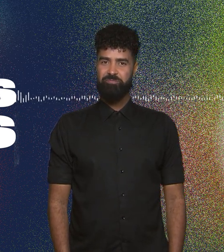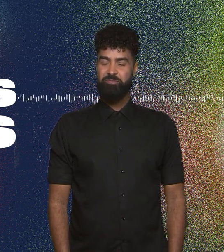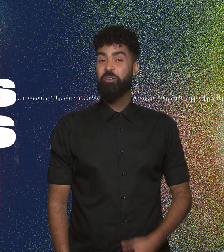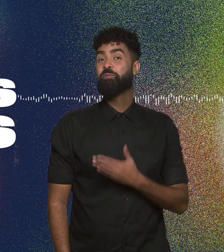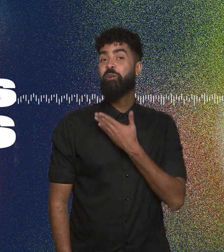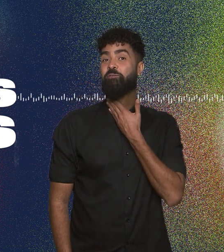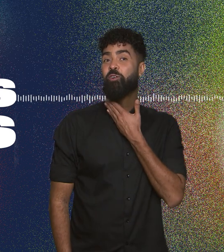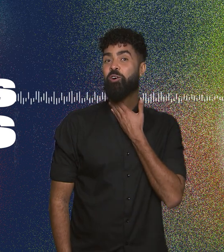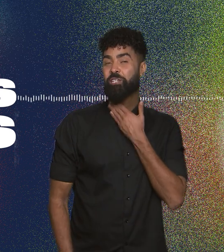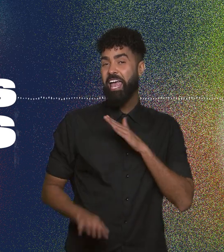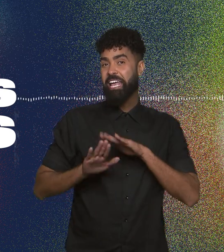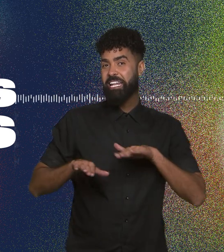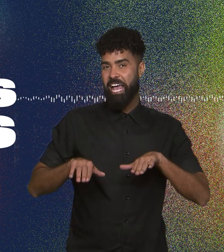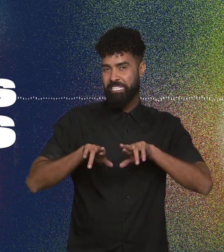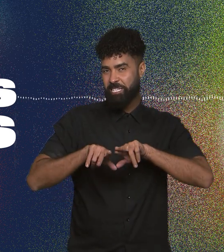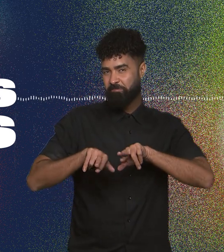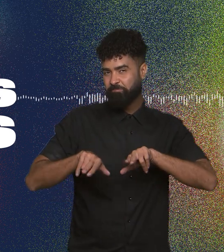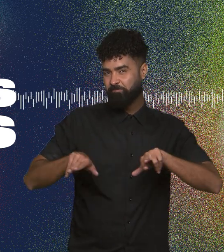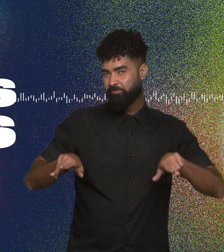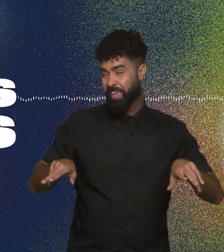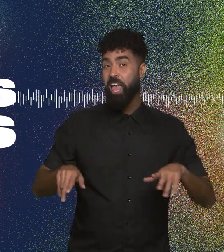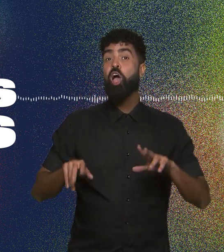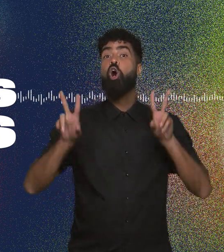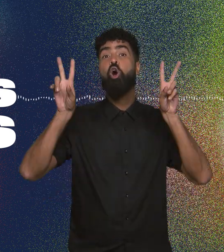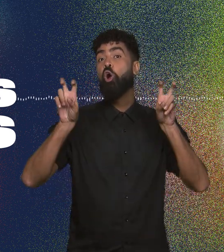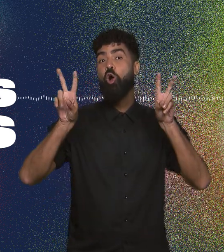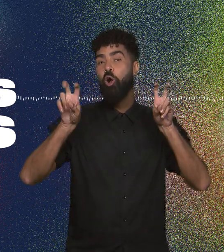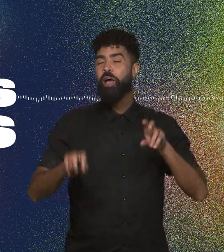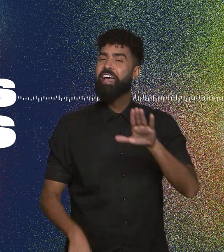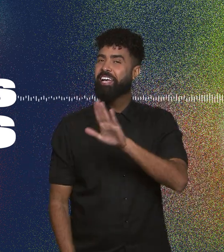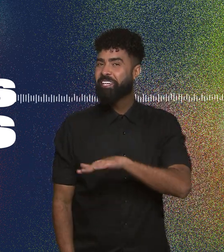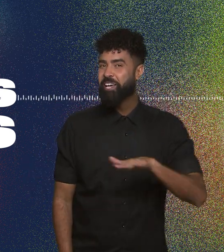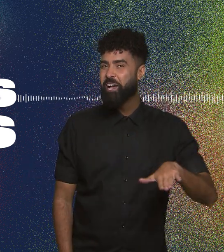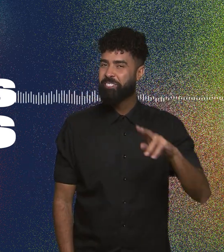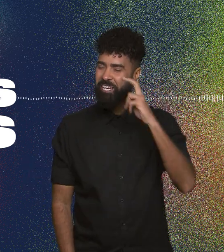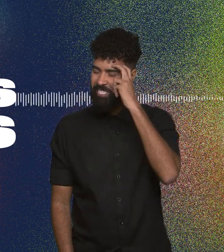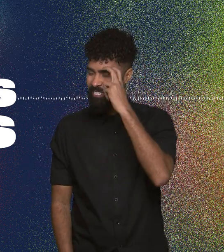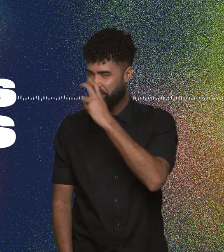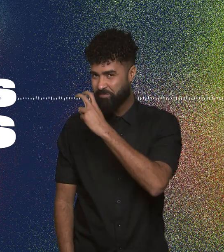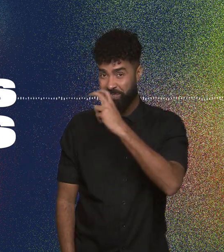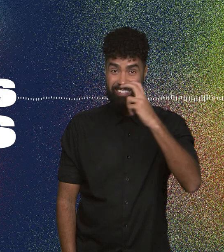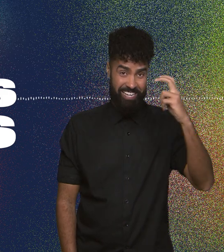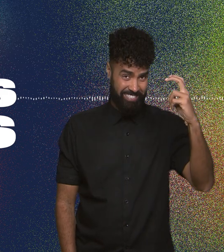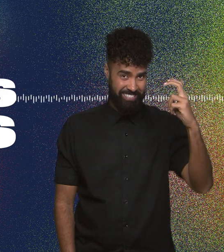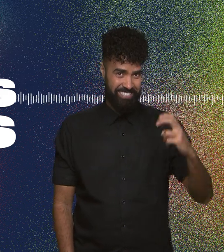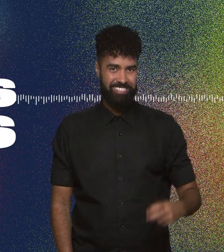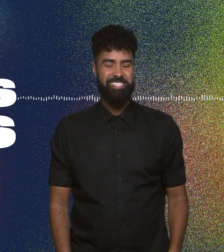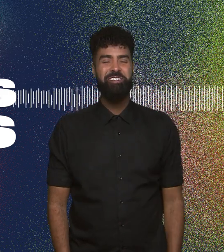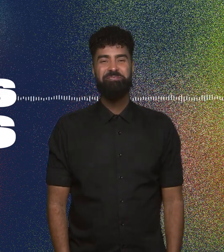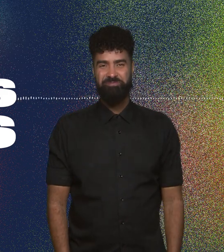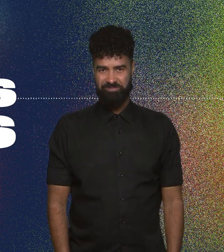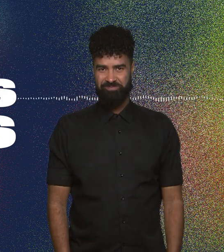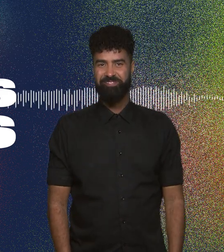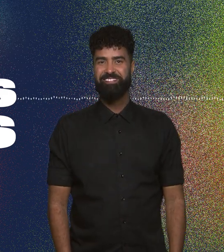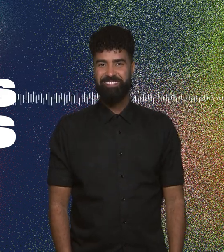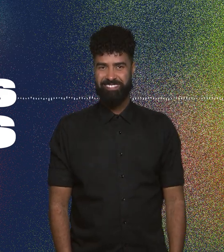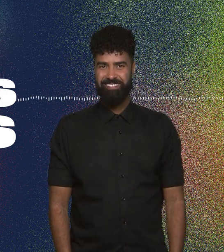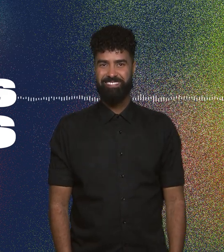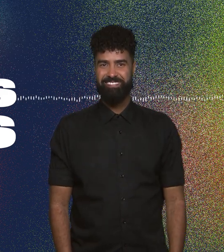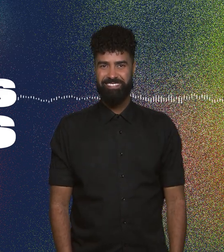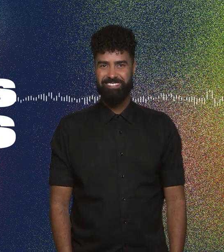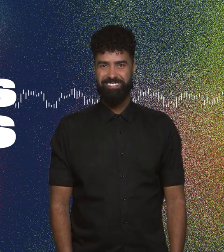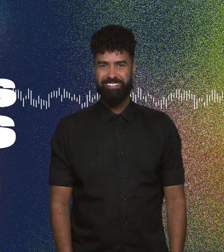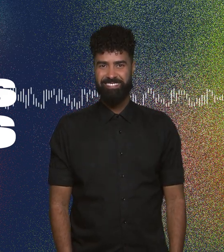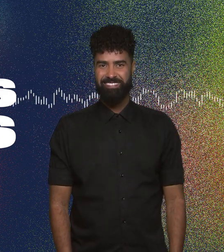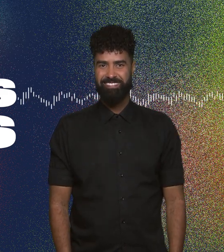Crianças sabidas. Crianças sabidas. Crianças sabidas. Crianças sabidas. Crianças